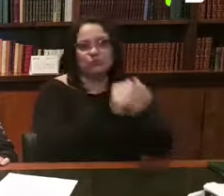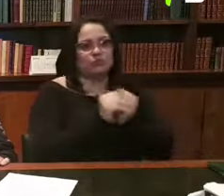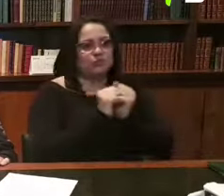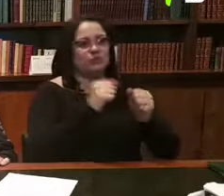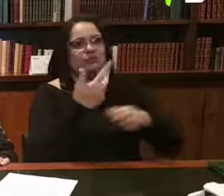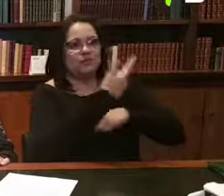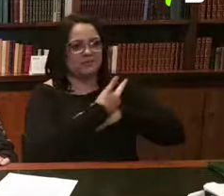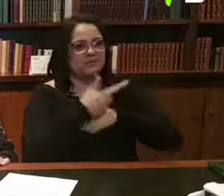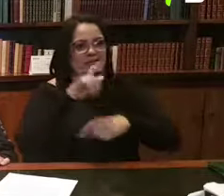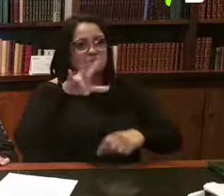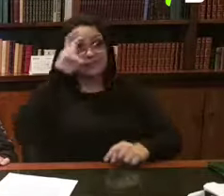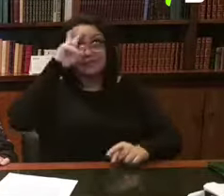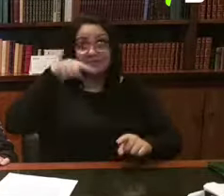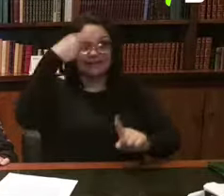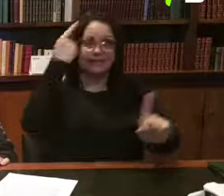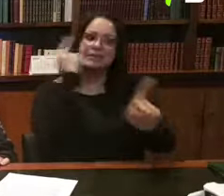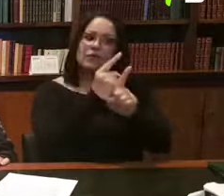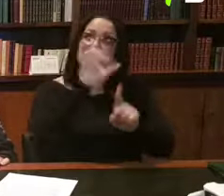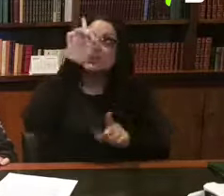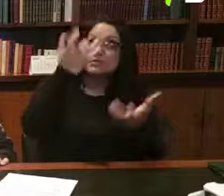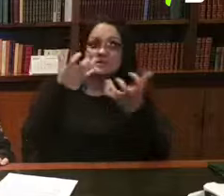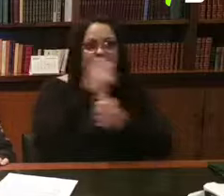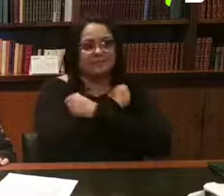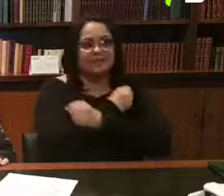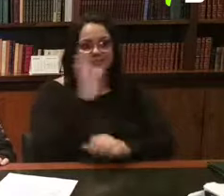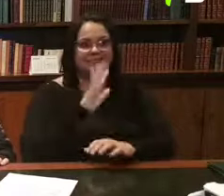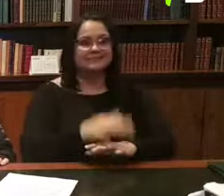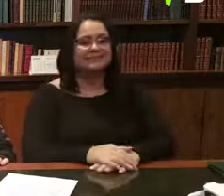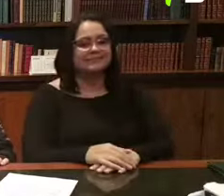para comprar nossa live e até quinta-feira que vem se deus quiser um abraço a todos e